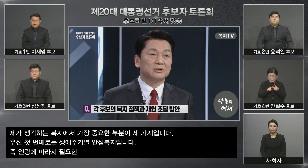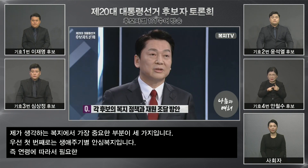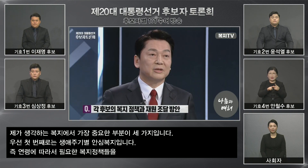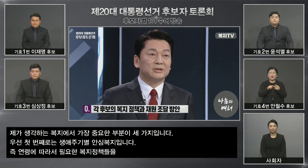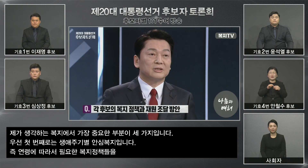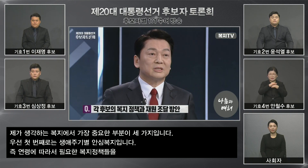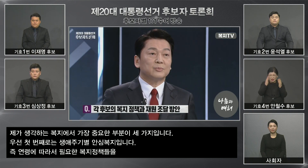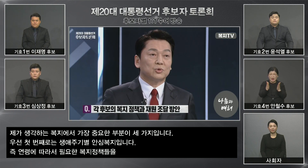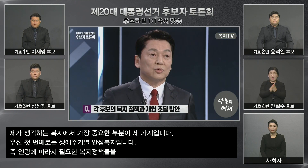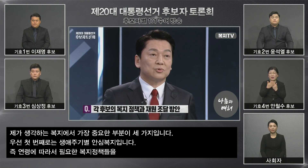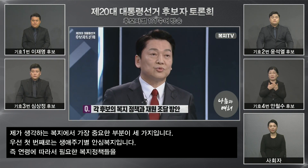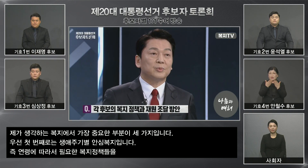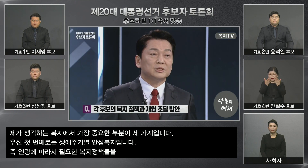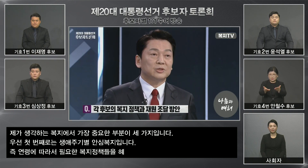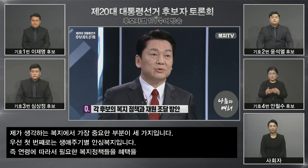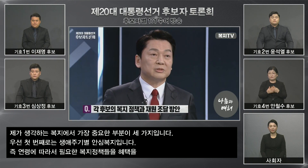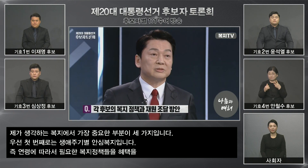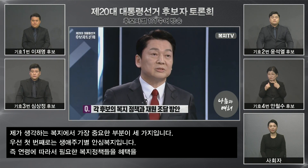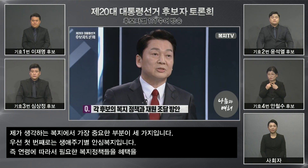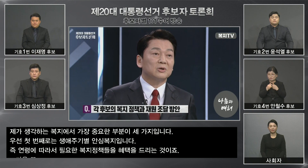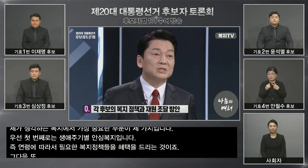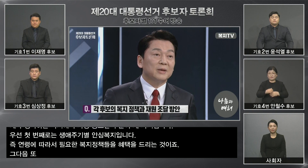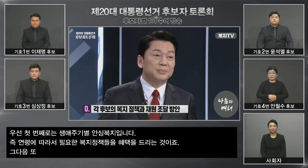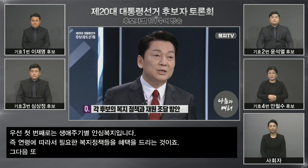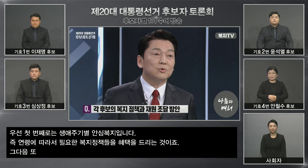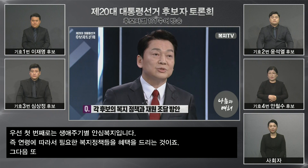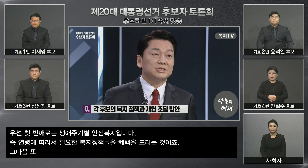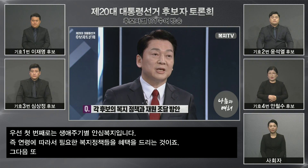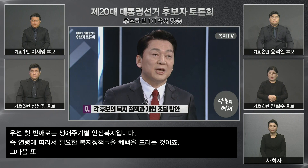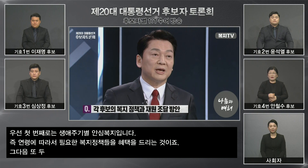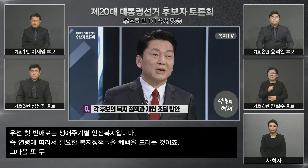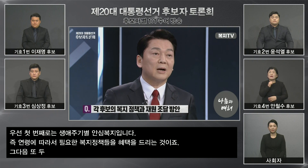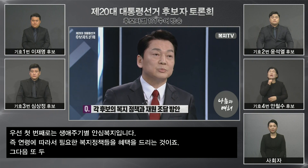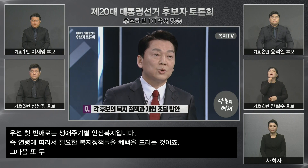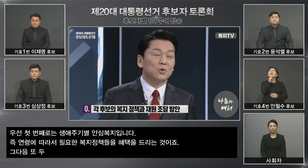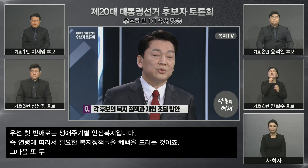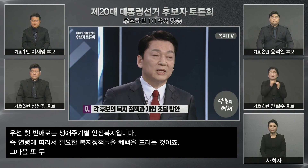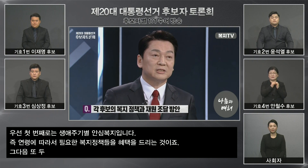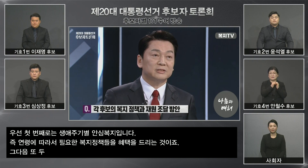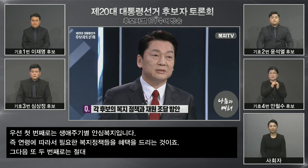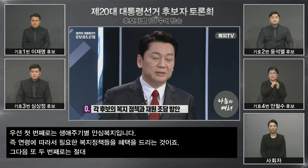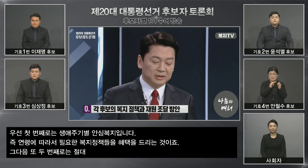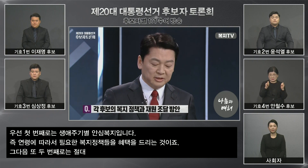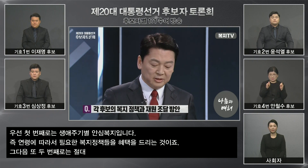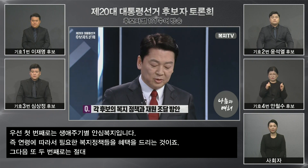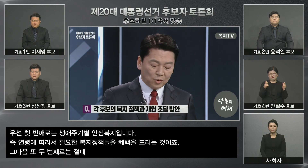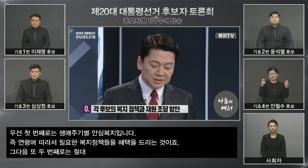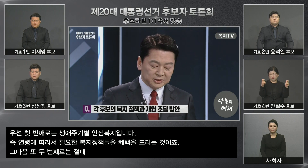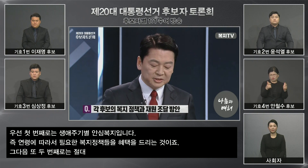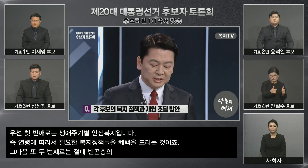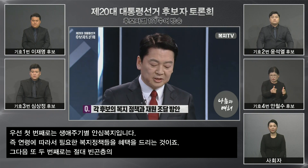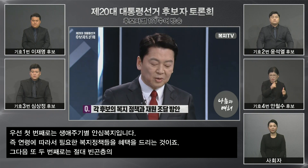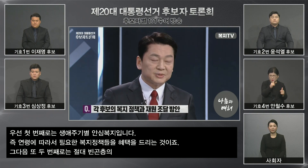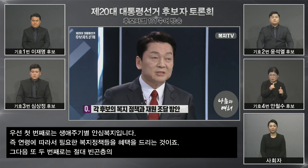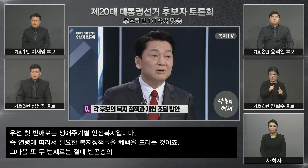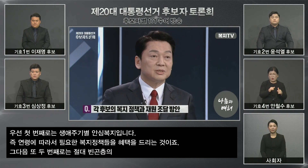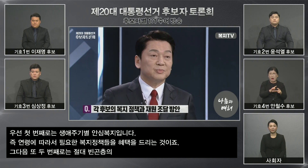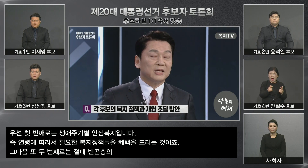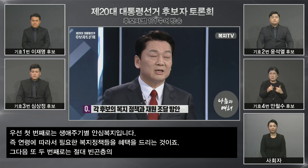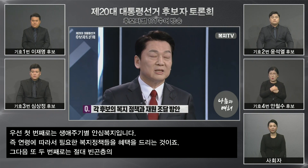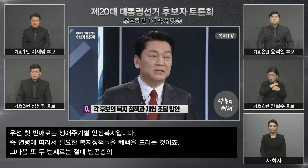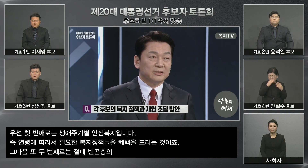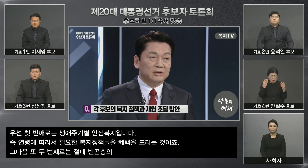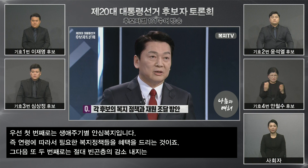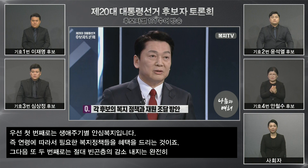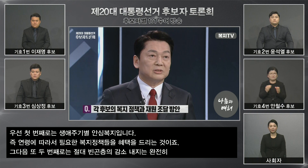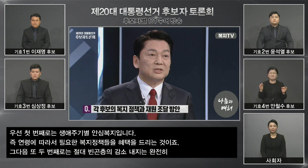것이죠. 그다음 또 두 번째로는 절대 빈곤층의 감소 내지는 완전히 없애는